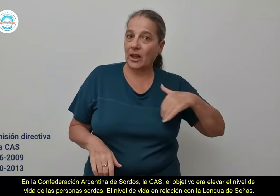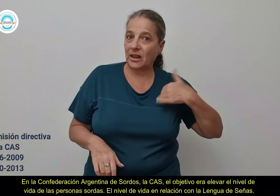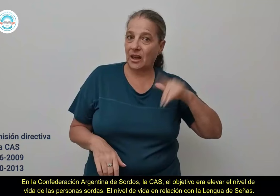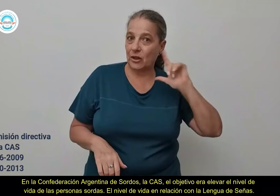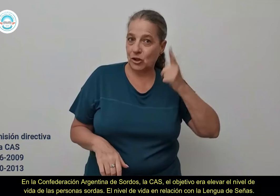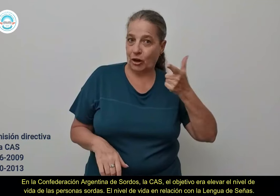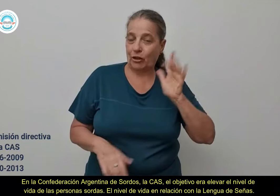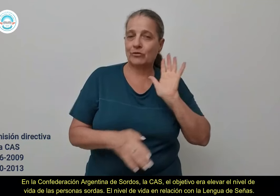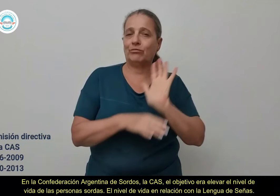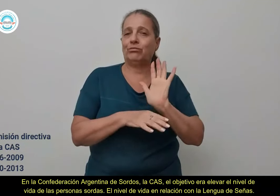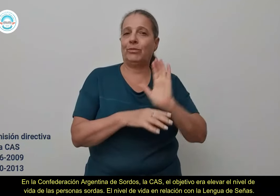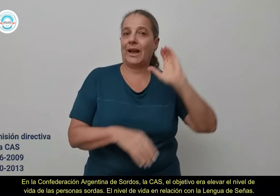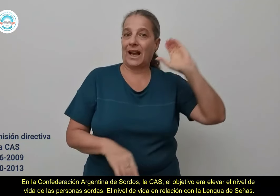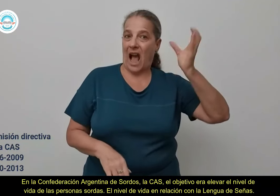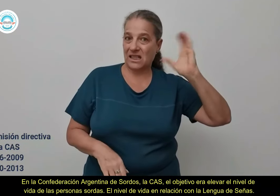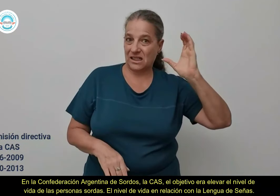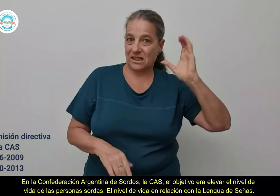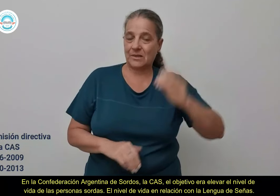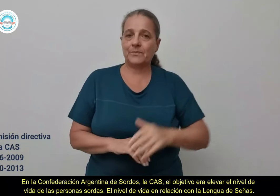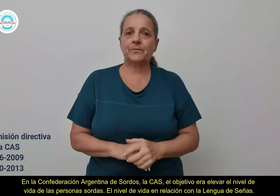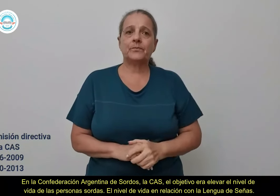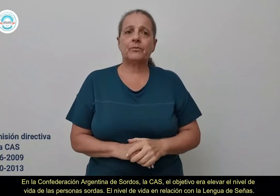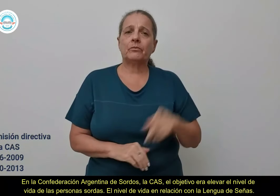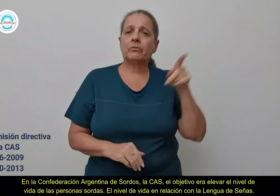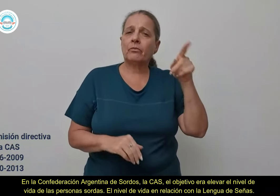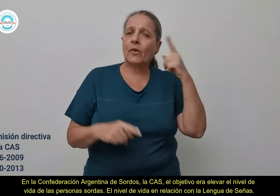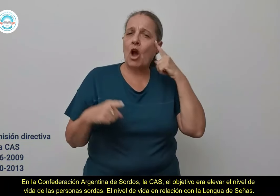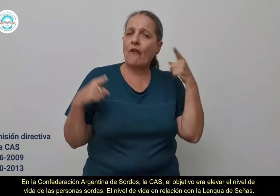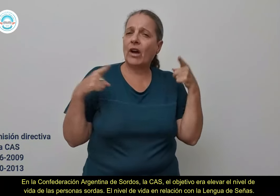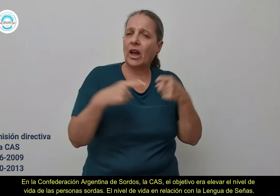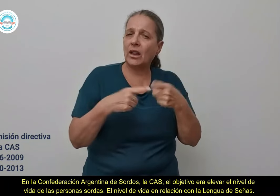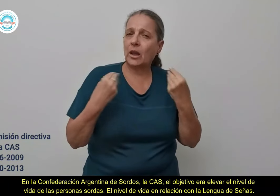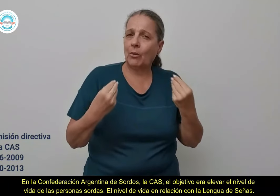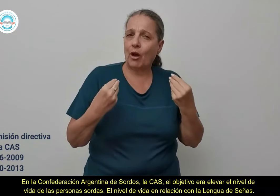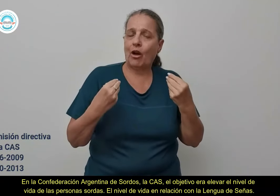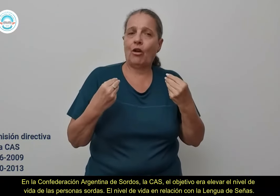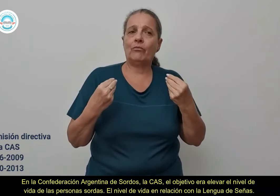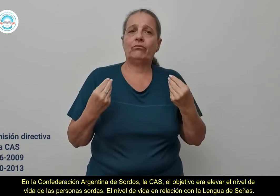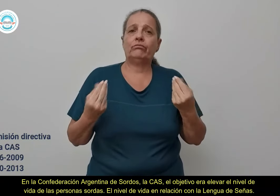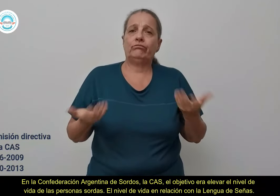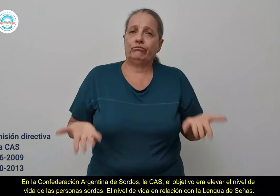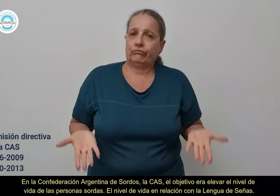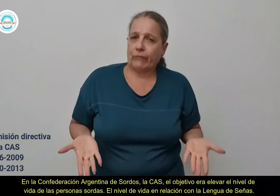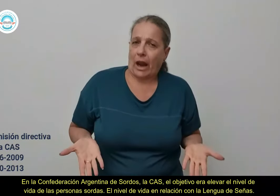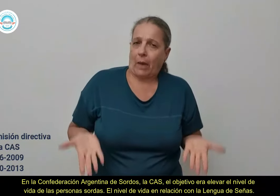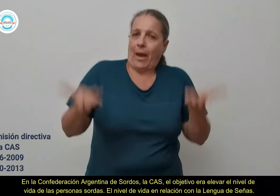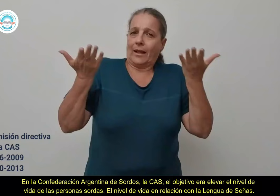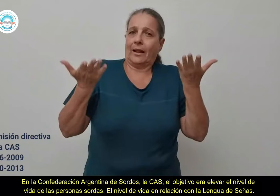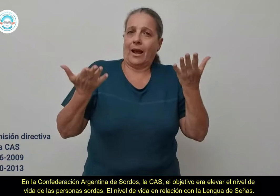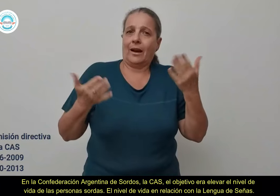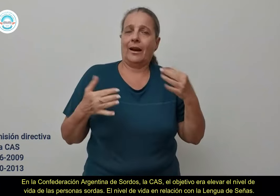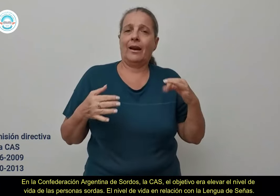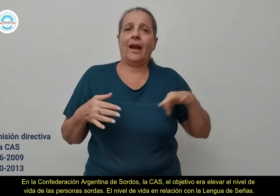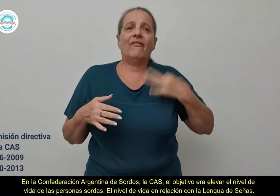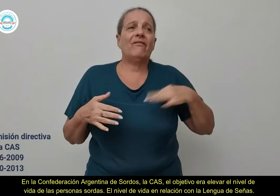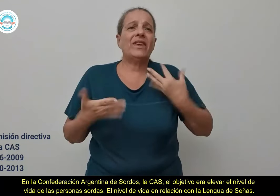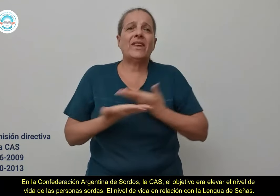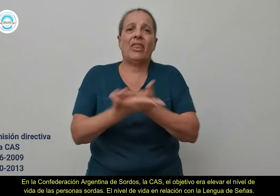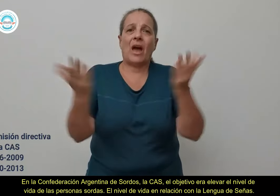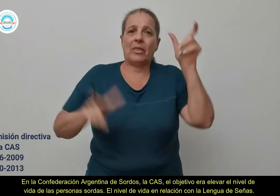En la Confederación Argentina de Sordos, la CAS, el objetivo era elevar el nivel de vida